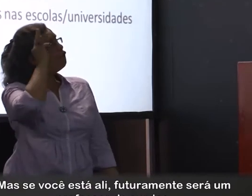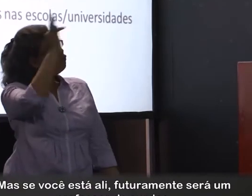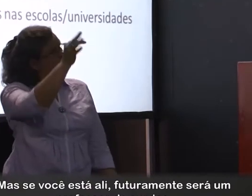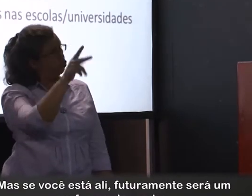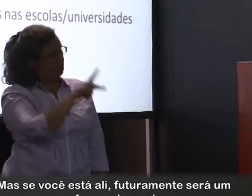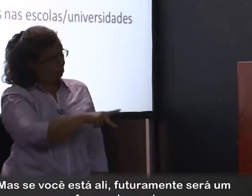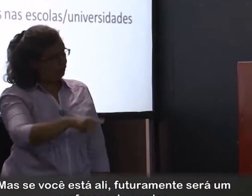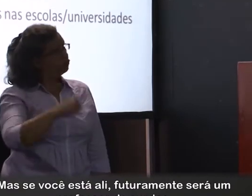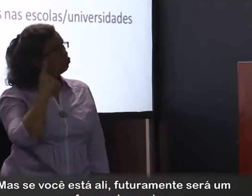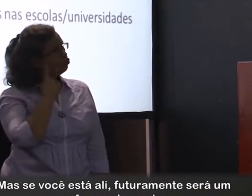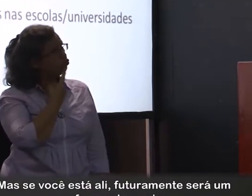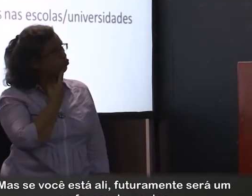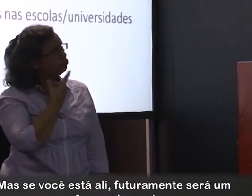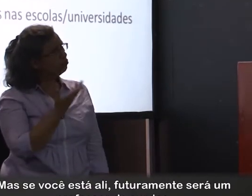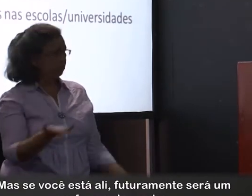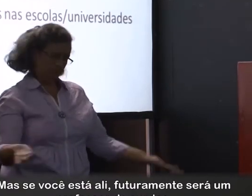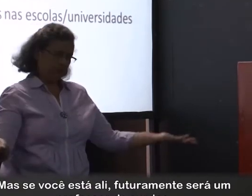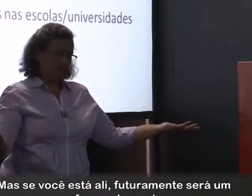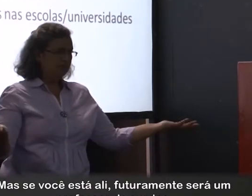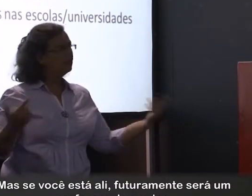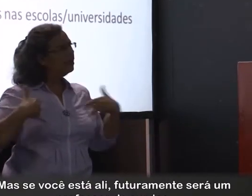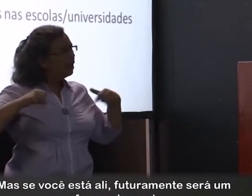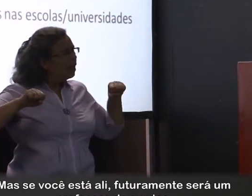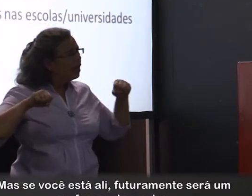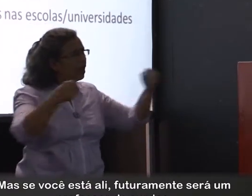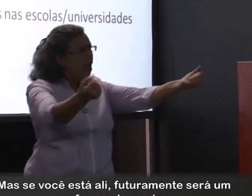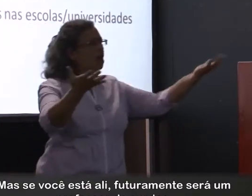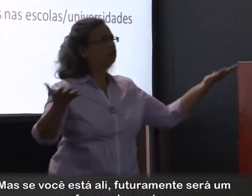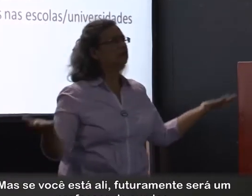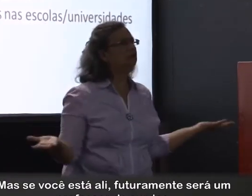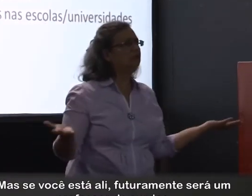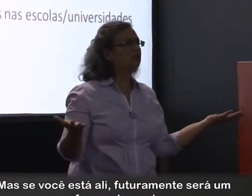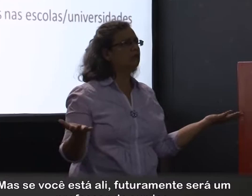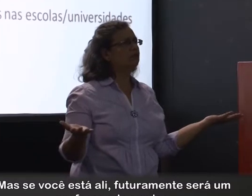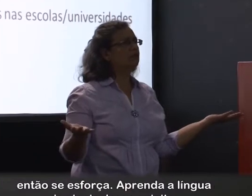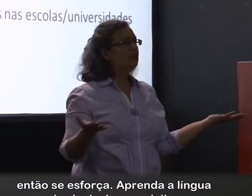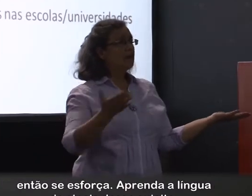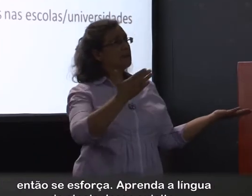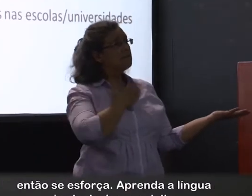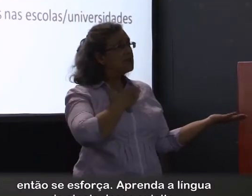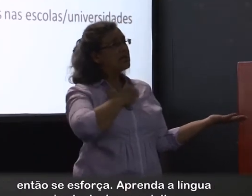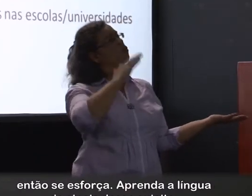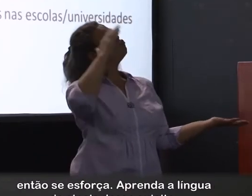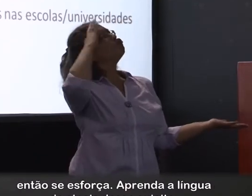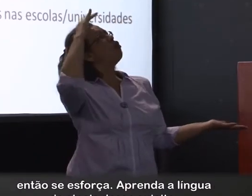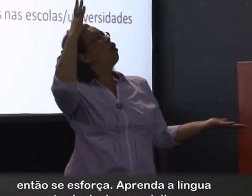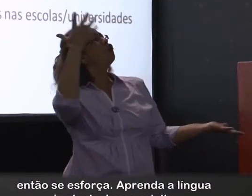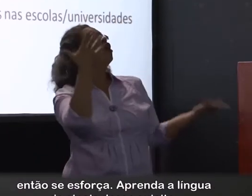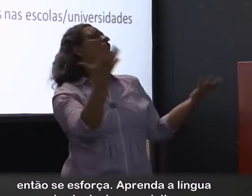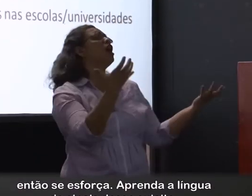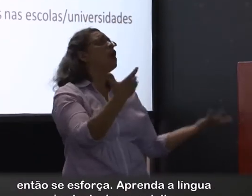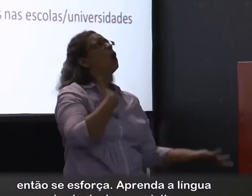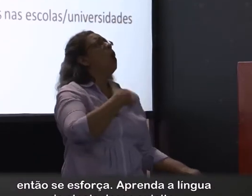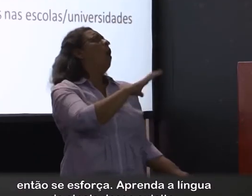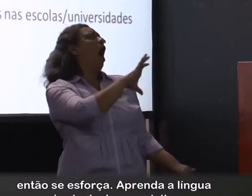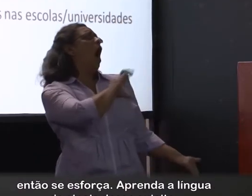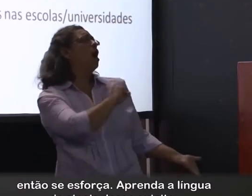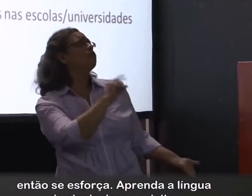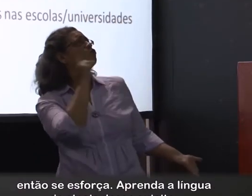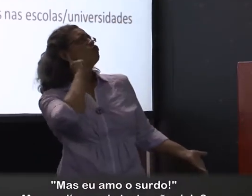ali, eu vou futuramente ser um pedagogo, né, um professor de surdos, então se esforça, aprenda a língua de sinais desse sujeito. Não,